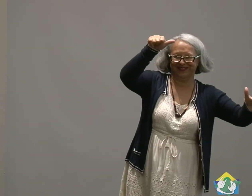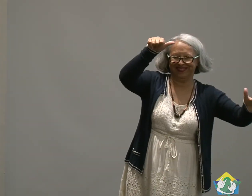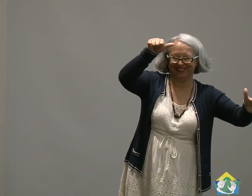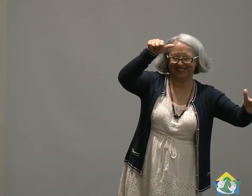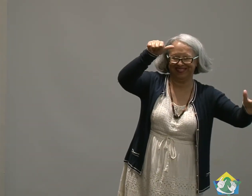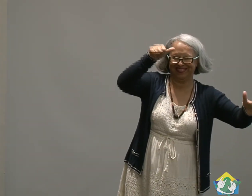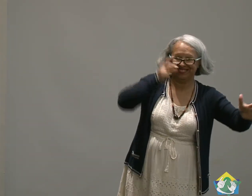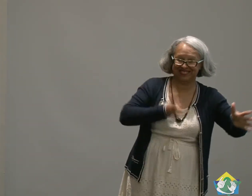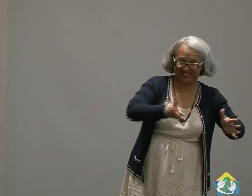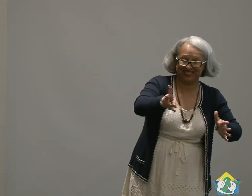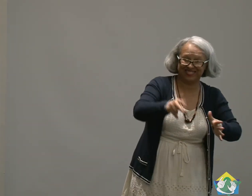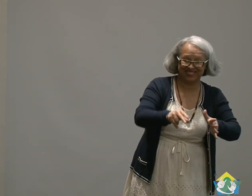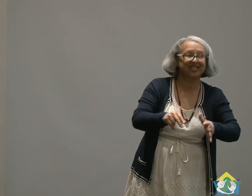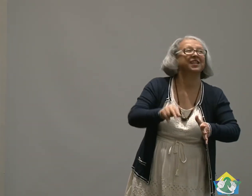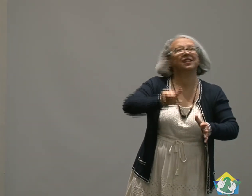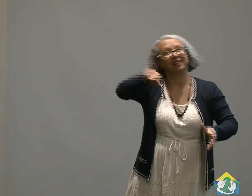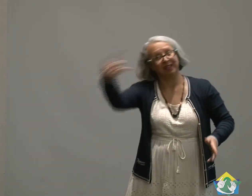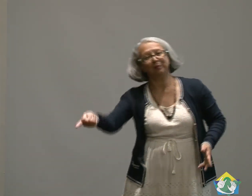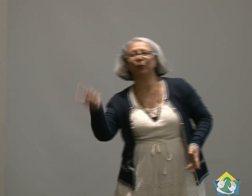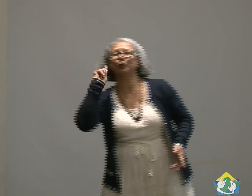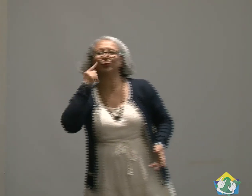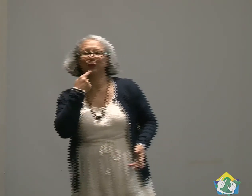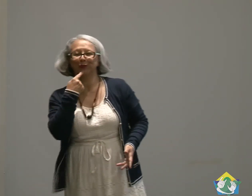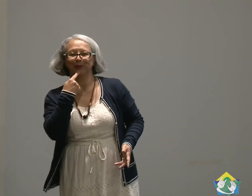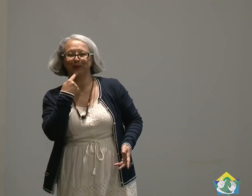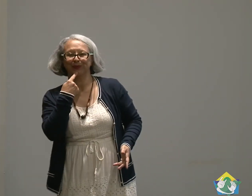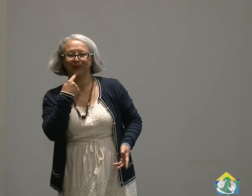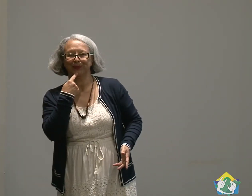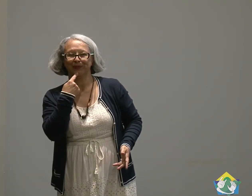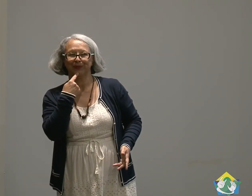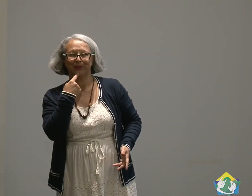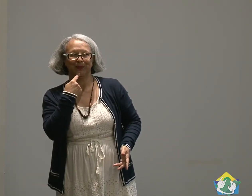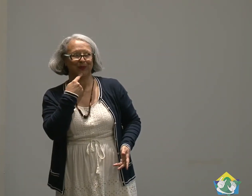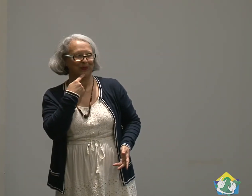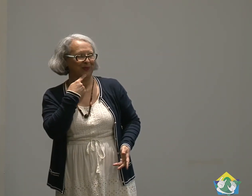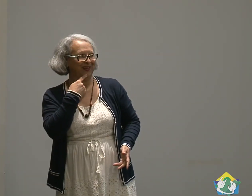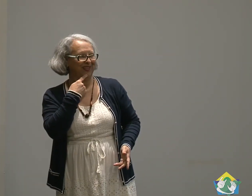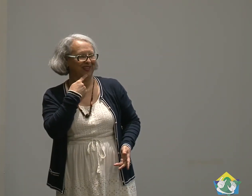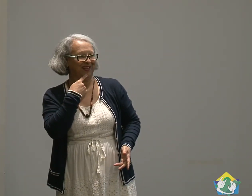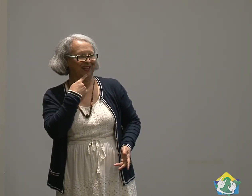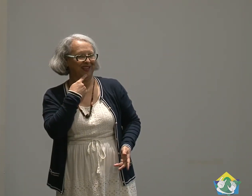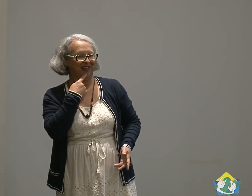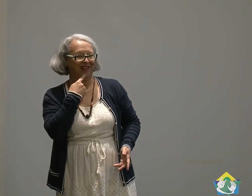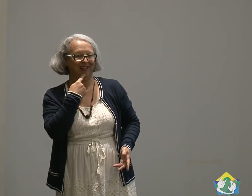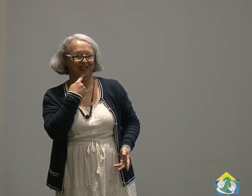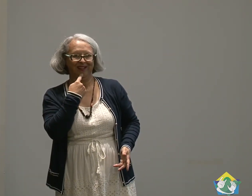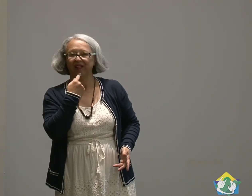E a primeira etnia, né, que depois é a primeira etnia de surdos.